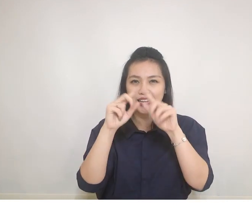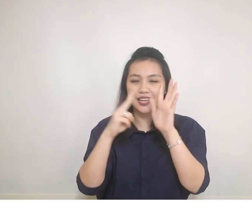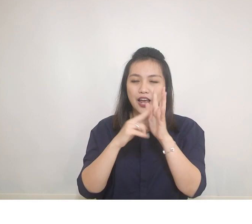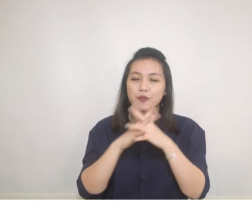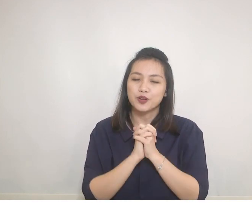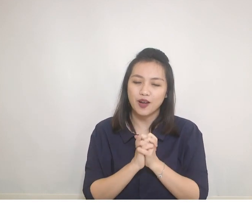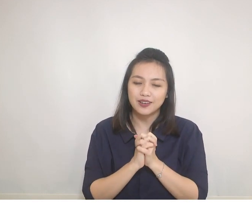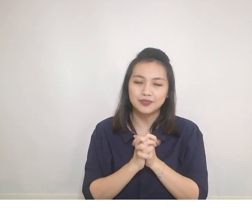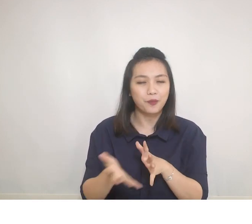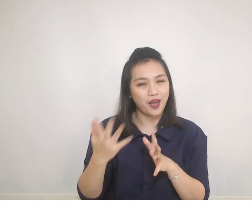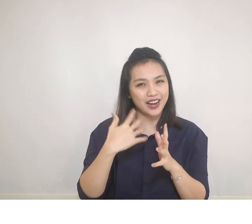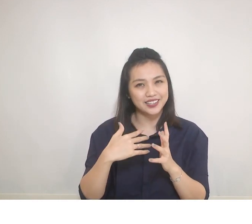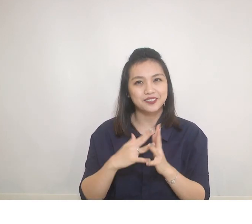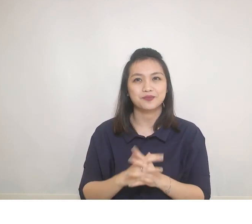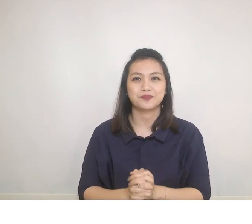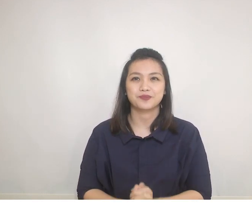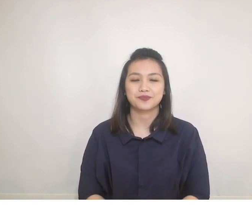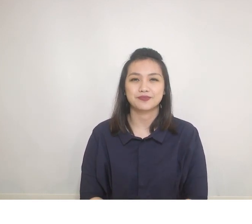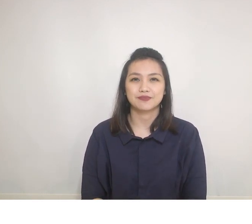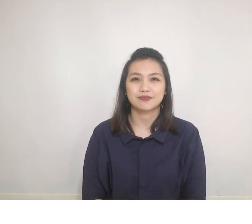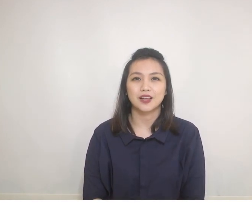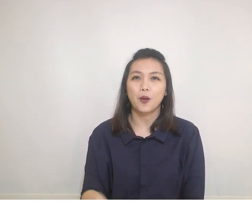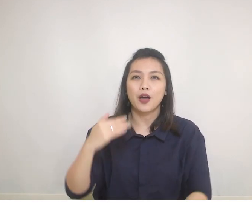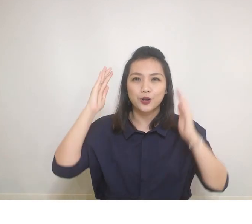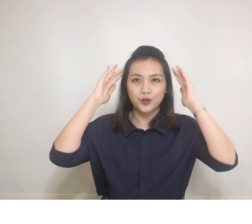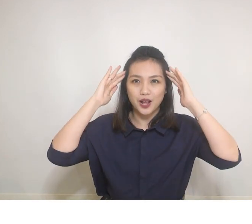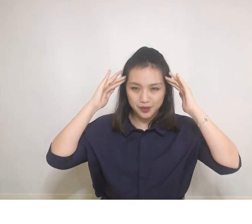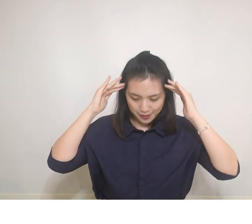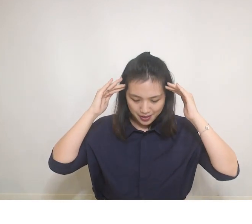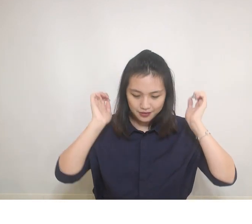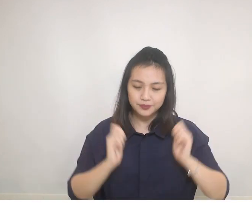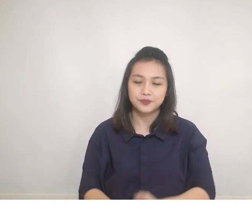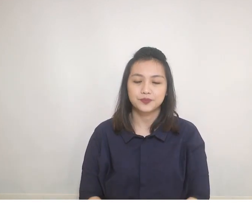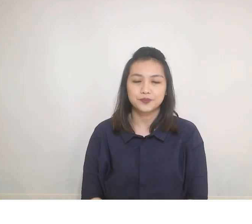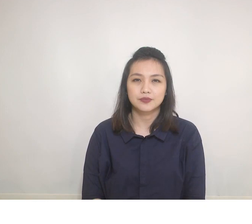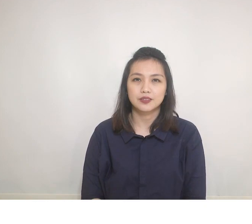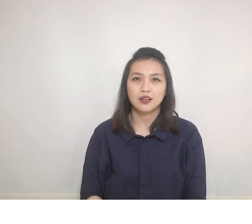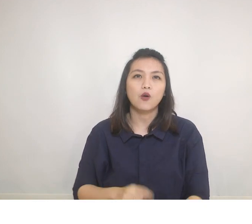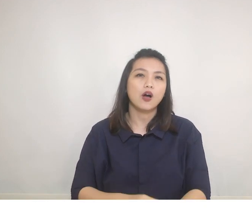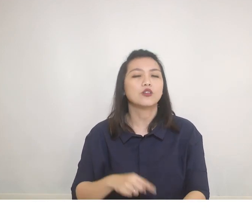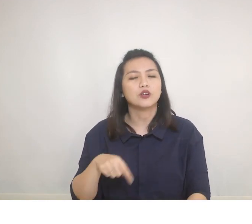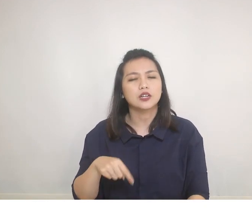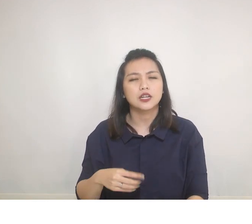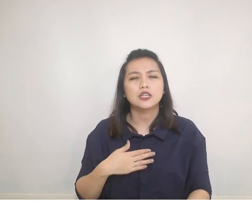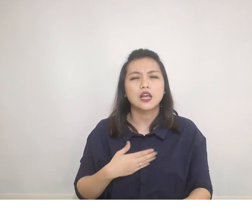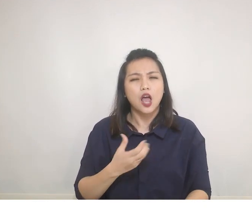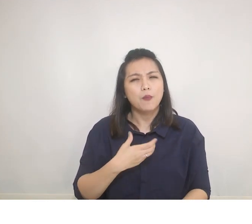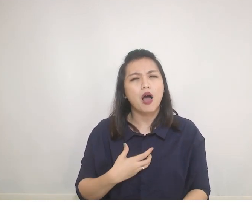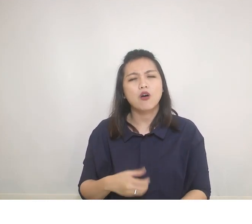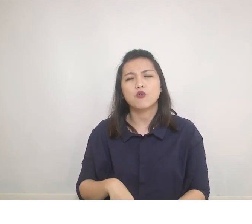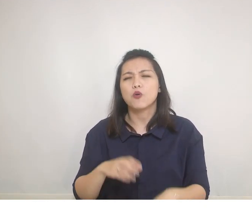yang bekerja, yang karier, letakkan tanganmu di dada. Biar Tuhan sendiri yang menjamah, sama seperti para narasumber ini, Tuhan yang menjamah